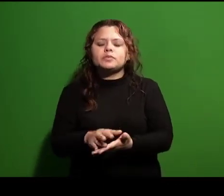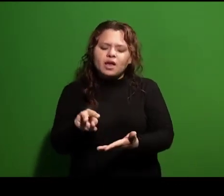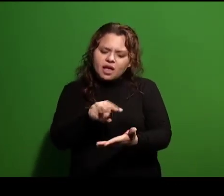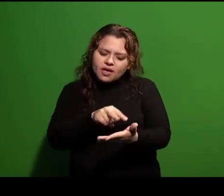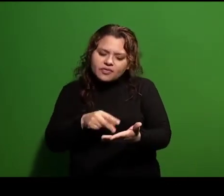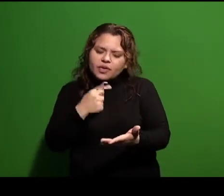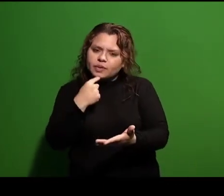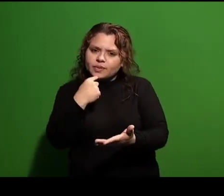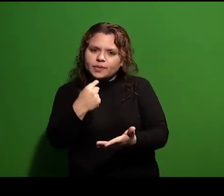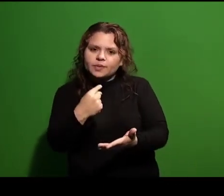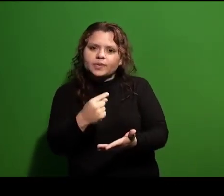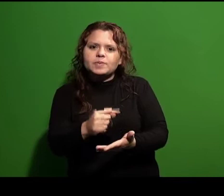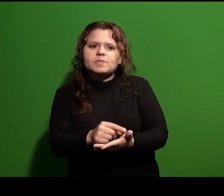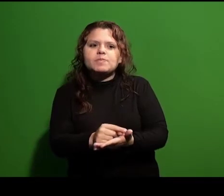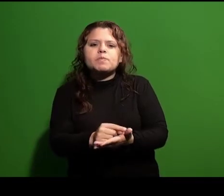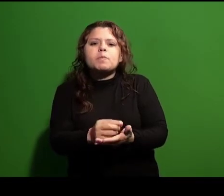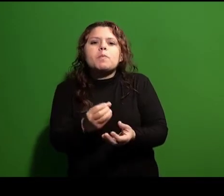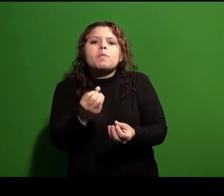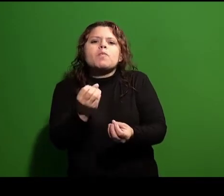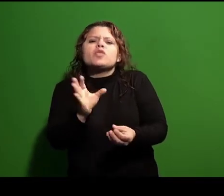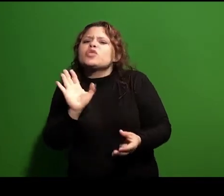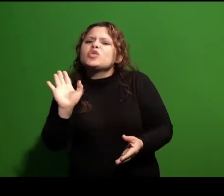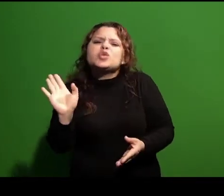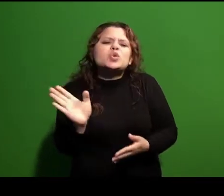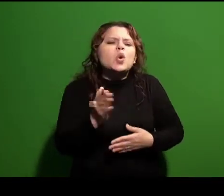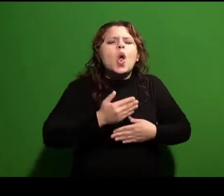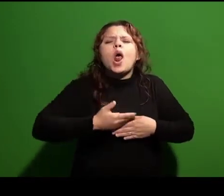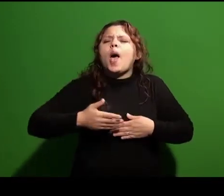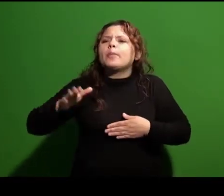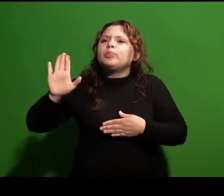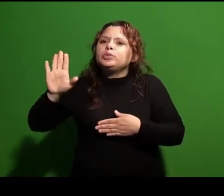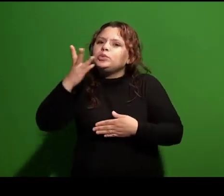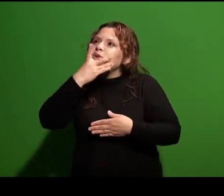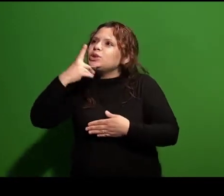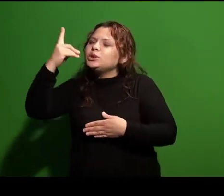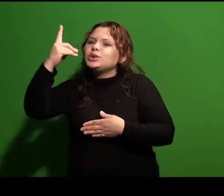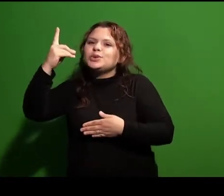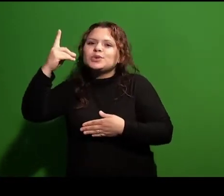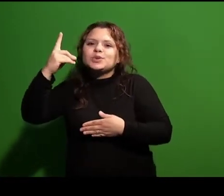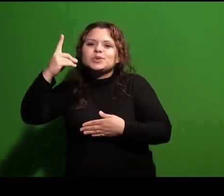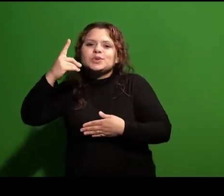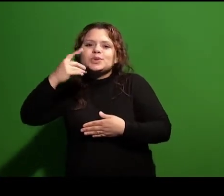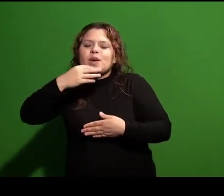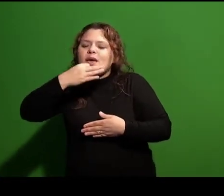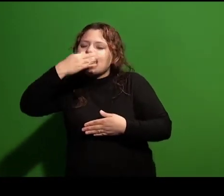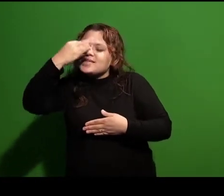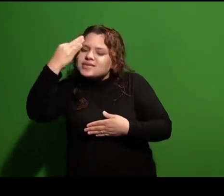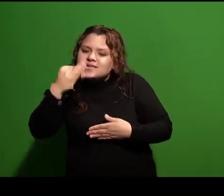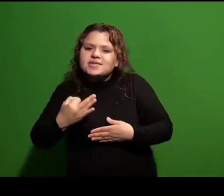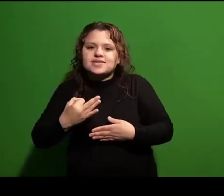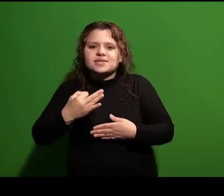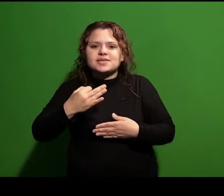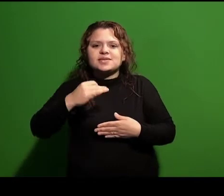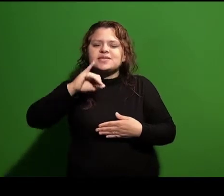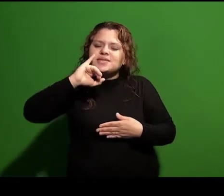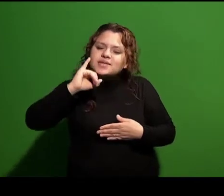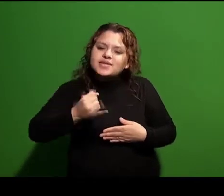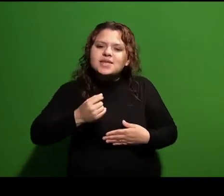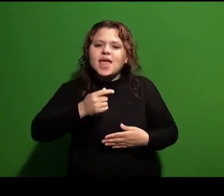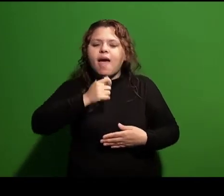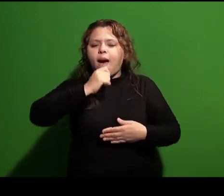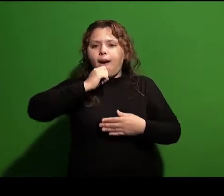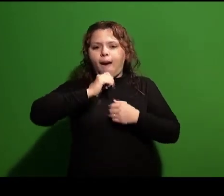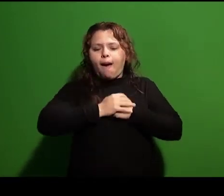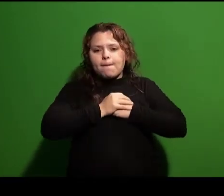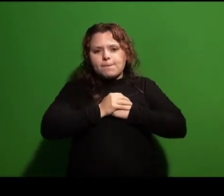Segunda de Corintios 1:20 dice: Porque todas las promesas de Dios son en el sí y en el amén, por